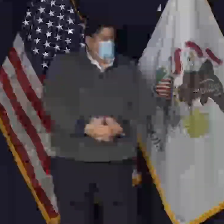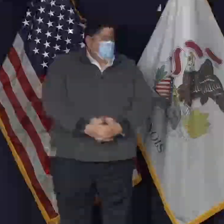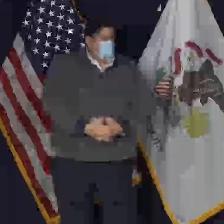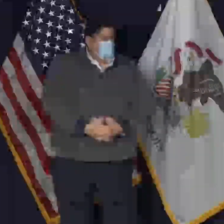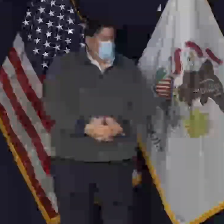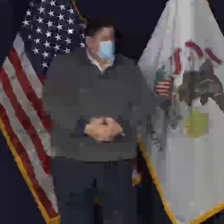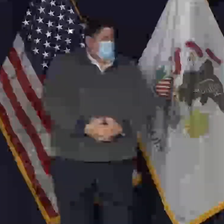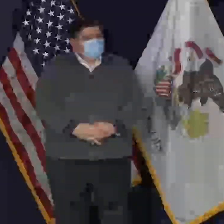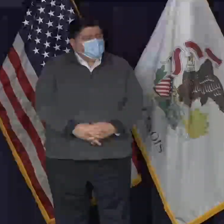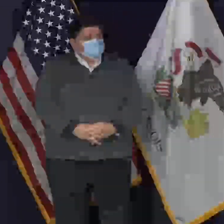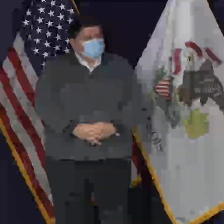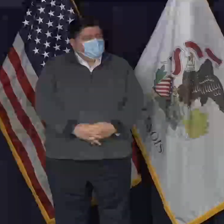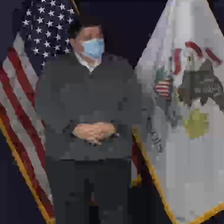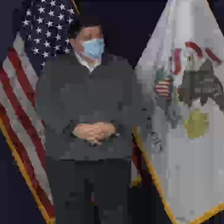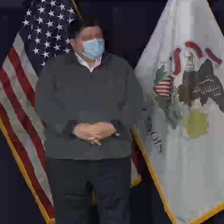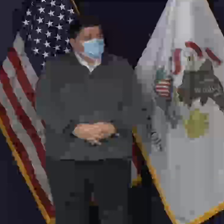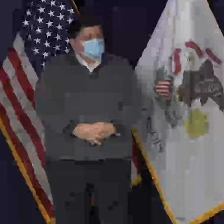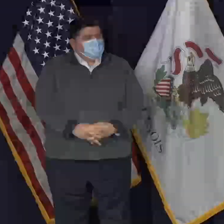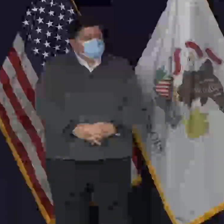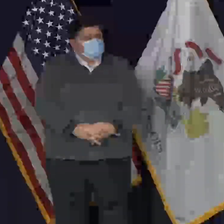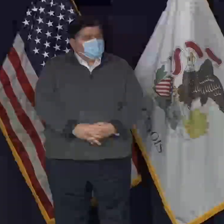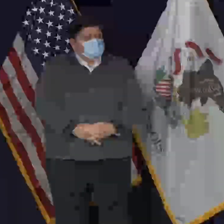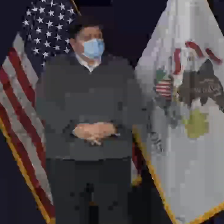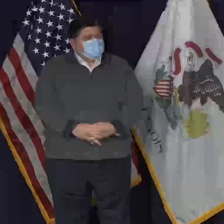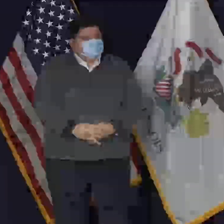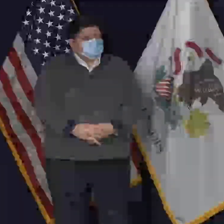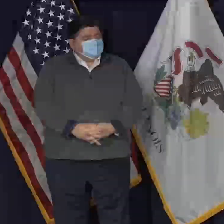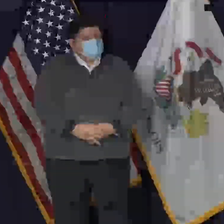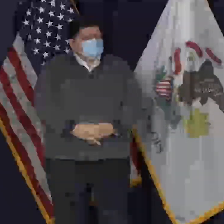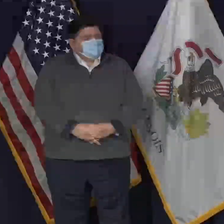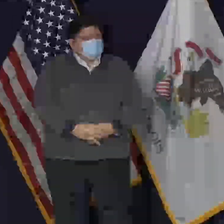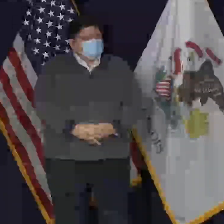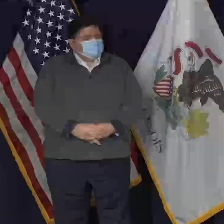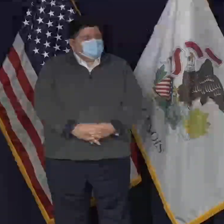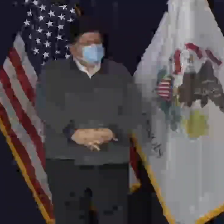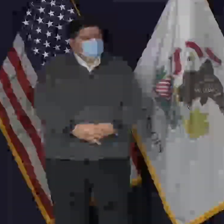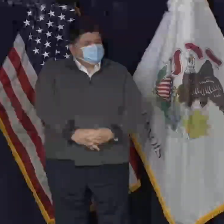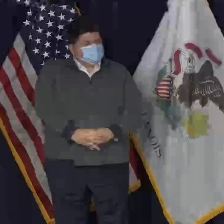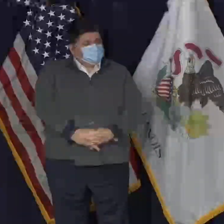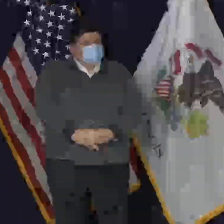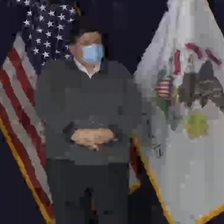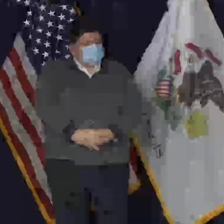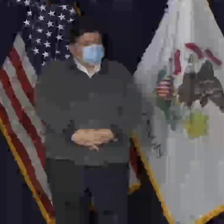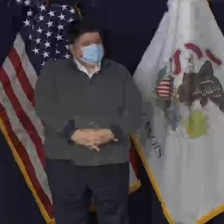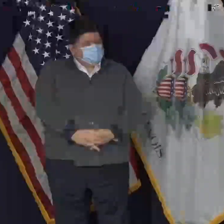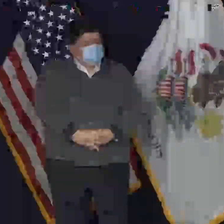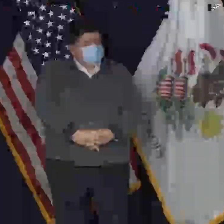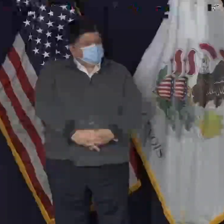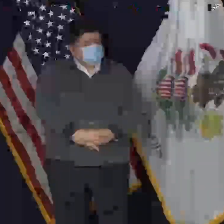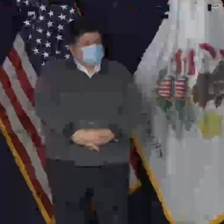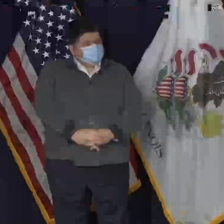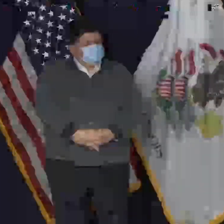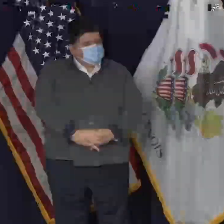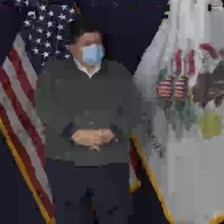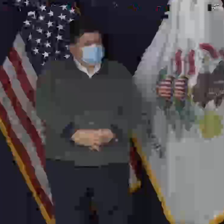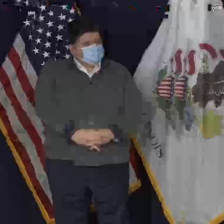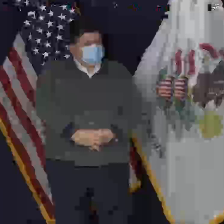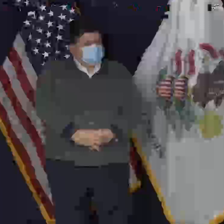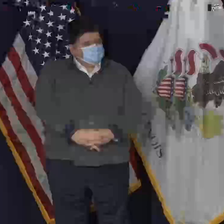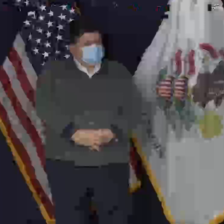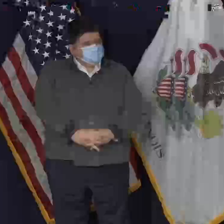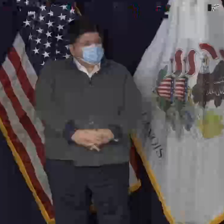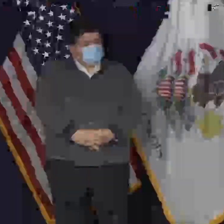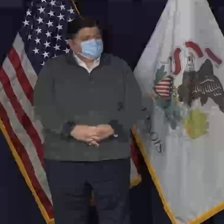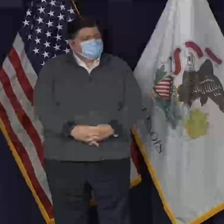COVID-19. Si tiene alguna enfermedad crónica como diabetes, hipertensión o asma, continúe trabajando con su médico de atención primaria